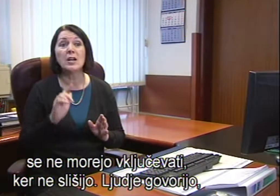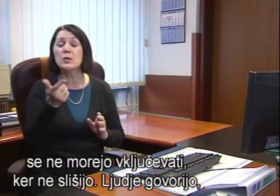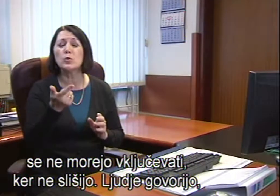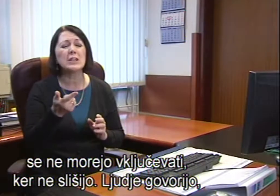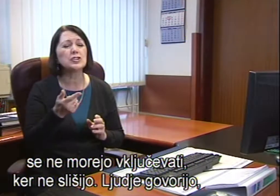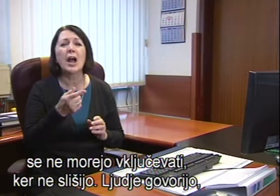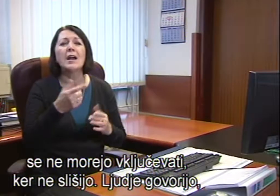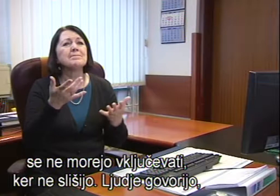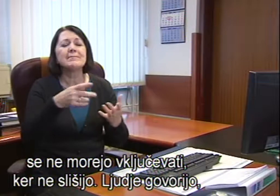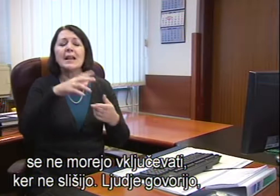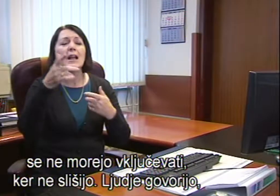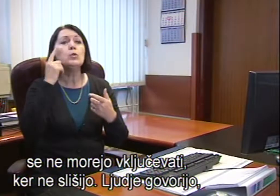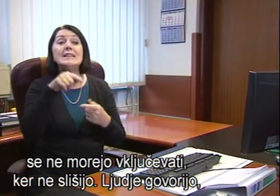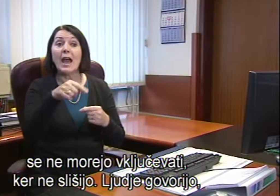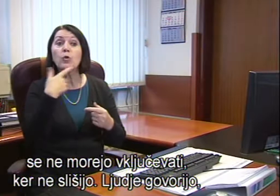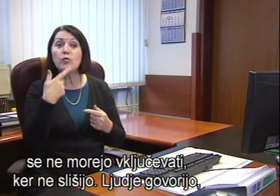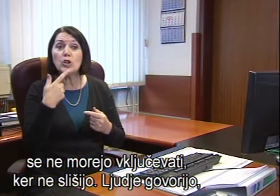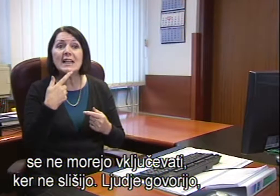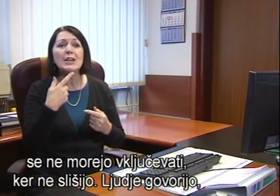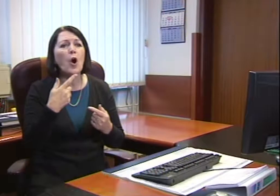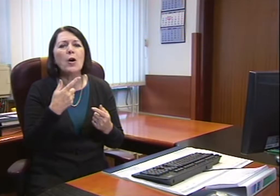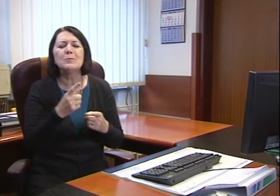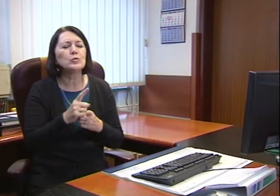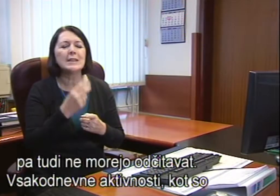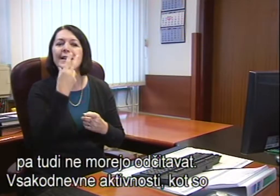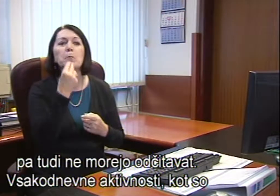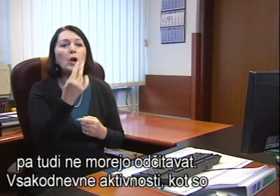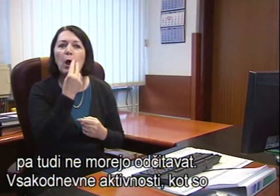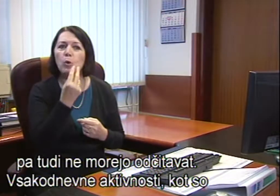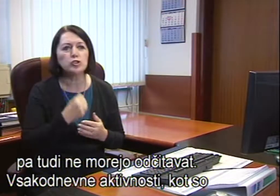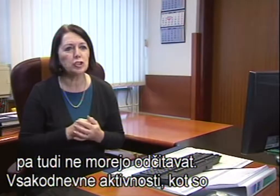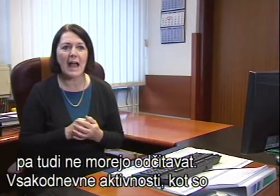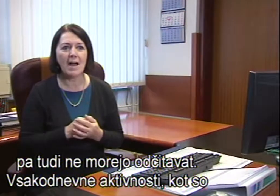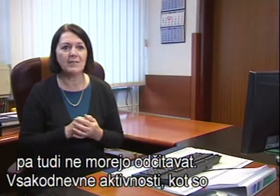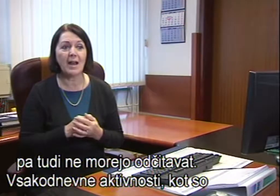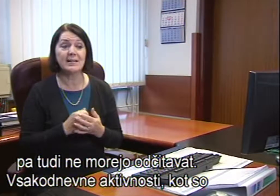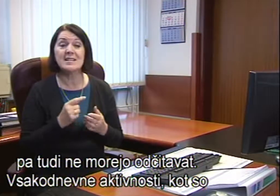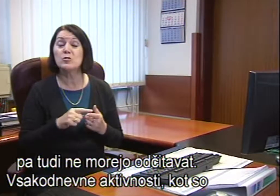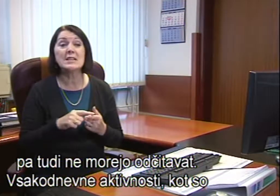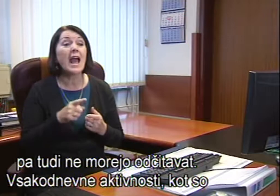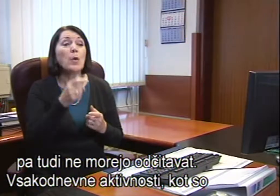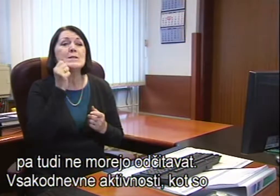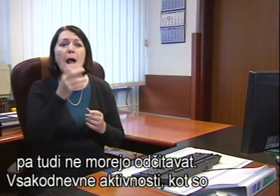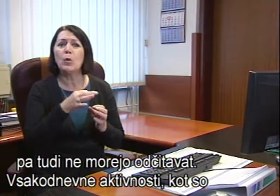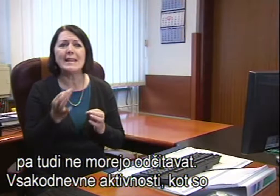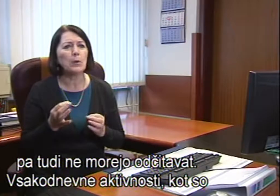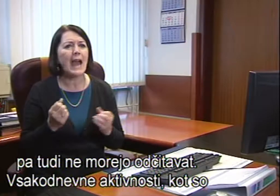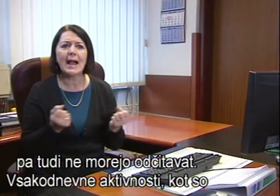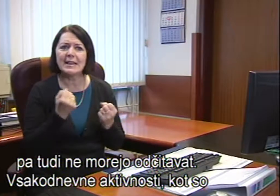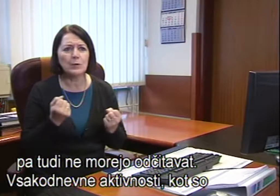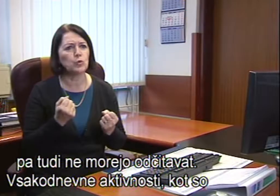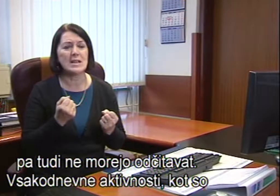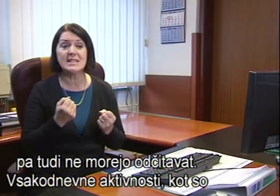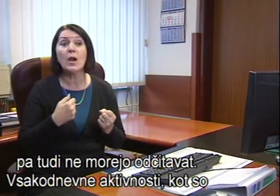slišijo. Drugič, ljudje govorijo, tudi ne morejo odčitavati.